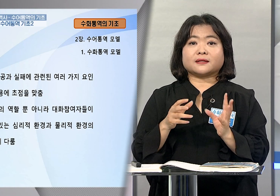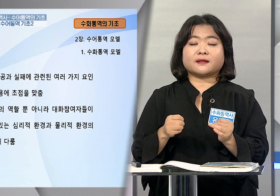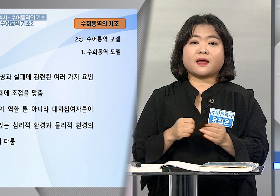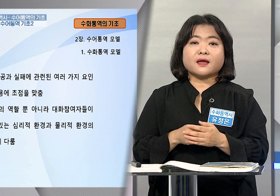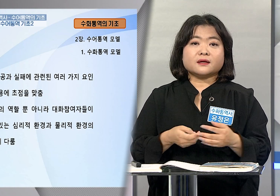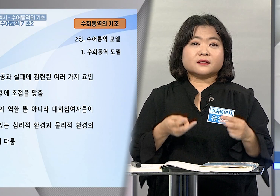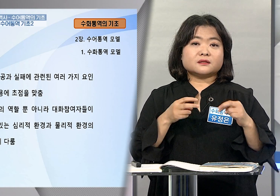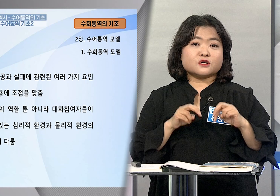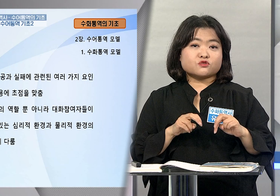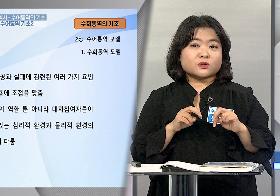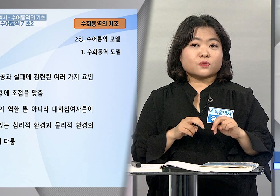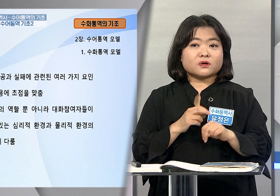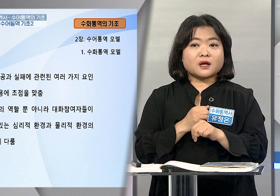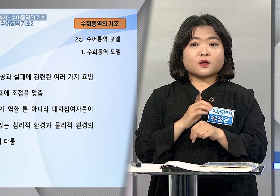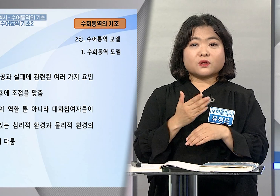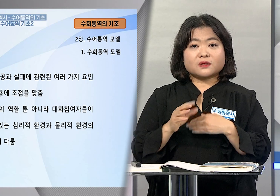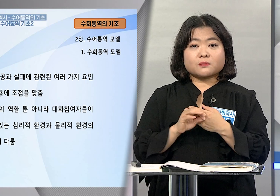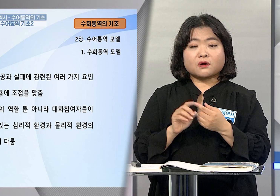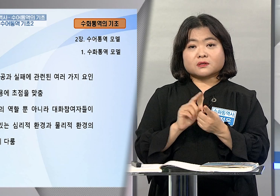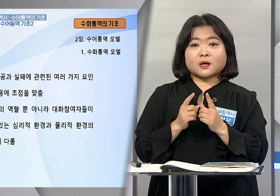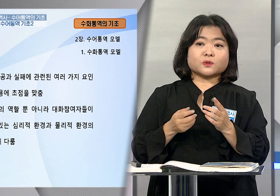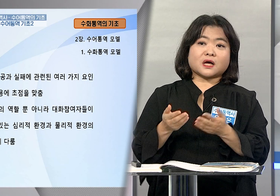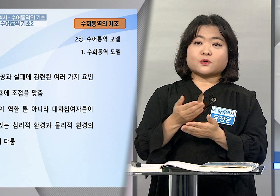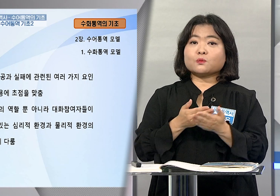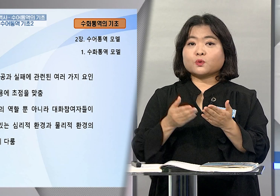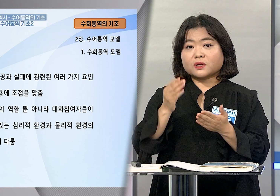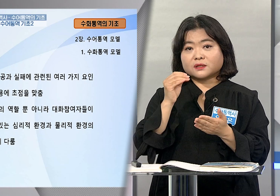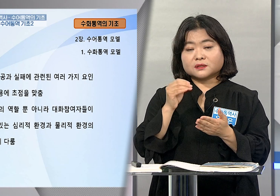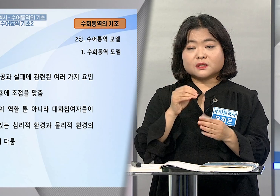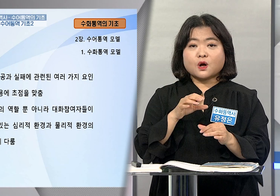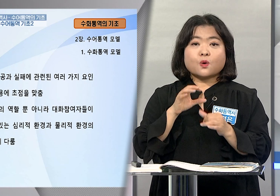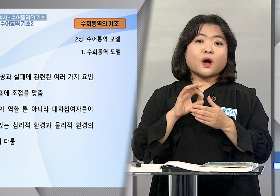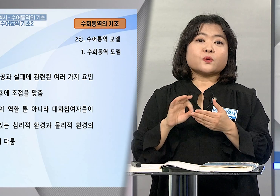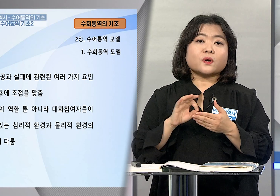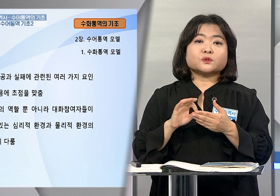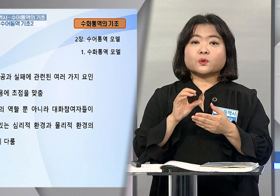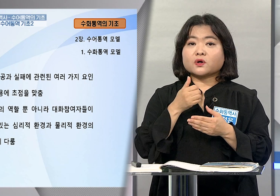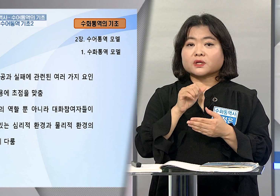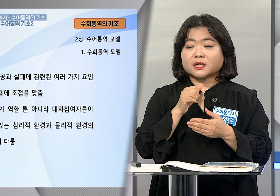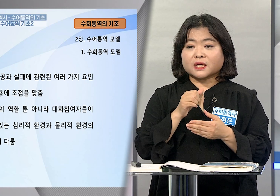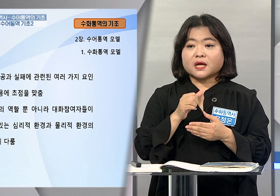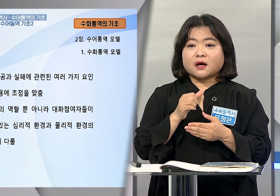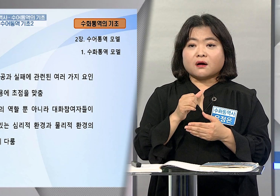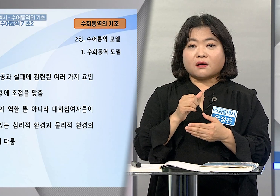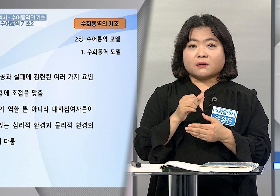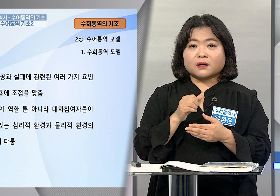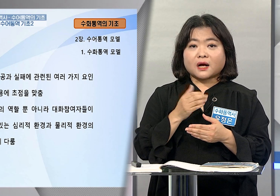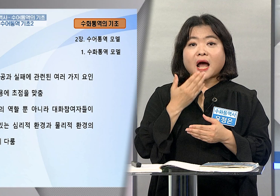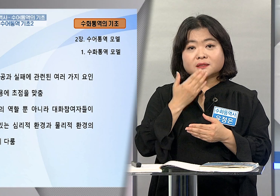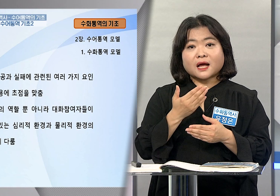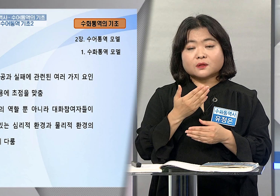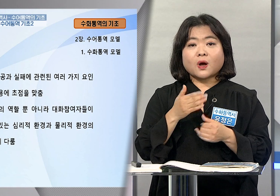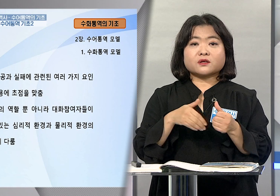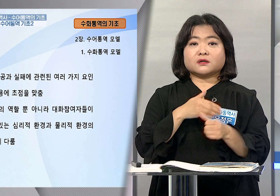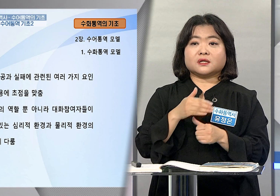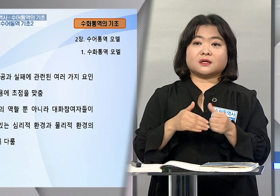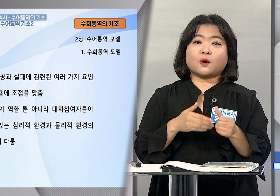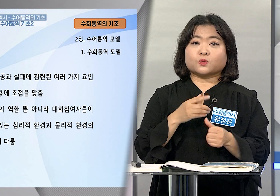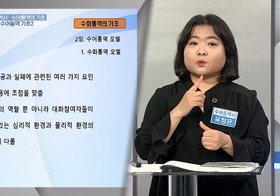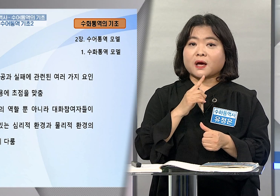많은데 1대1 수화 통역을 하게 된다면 상호작용 모델을 활용한 통역이 가능한 환경이라고도 말할